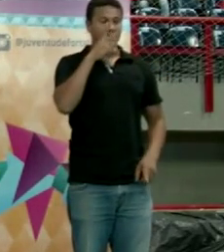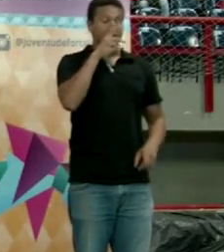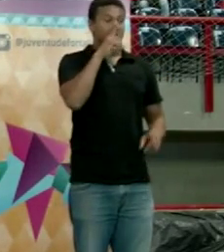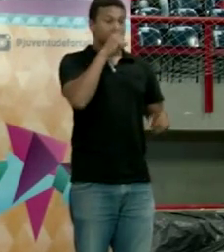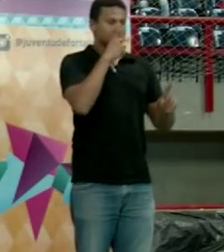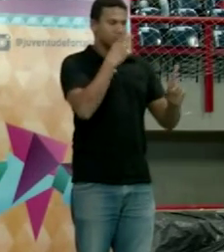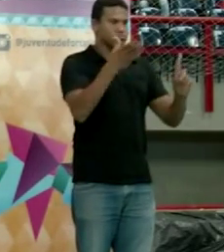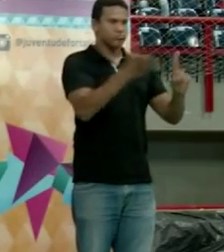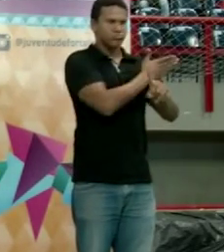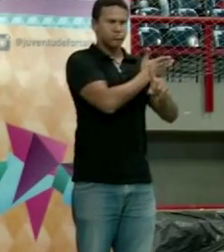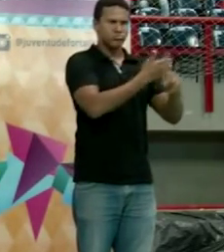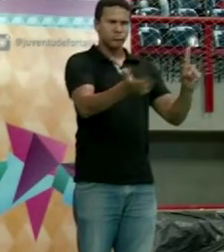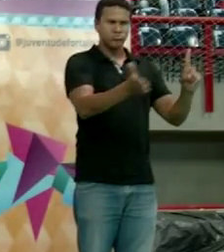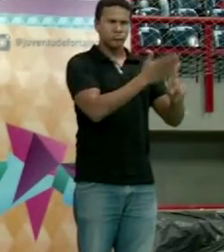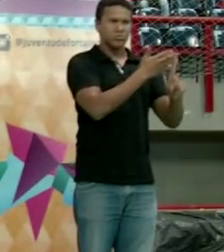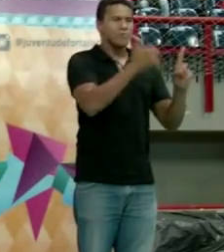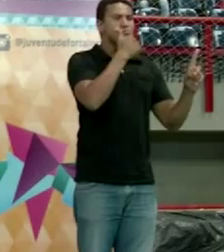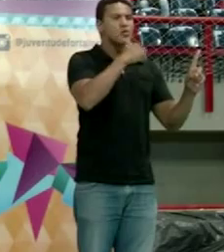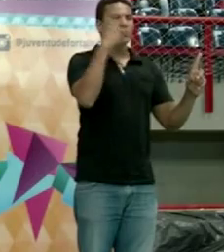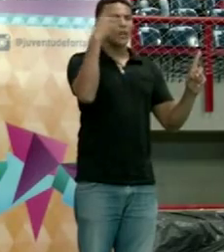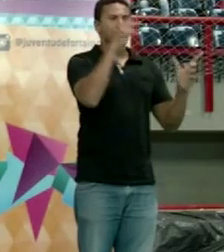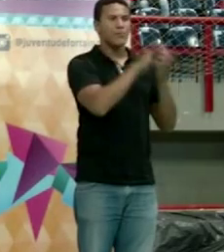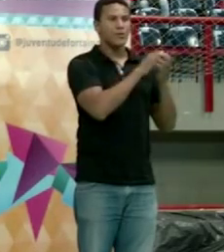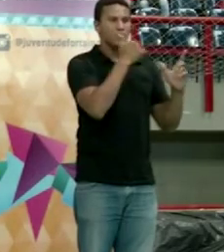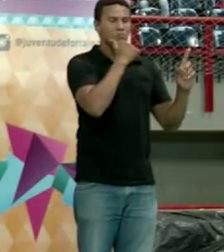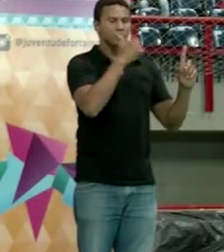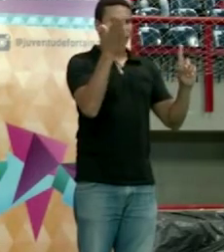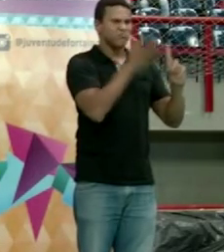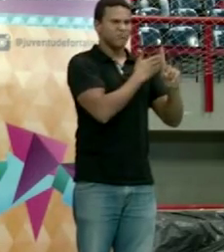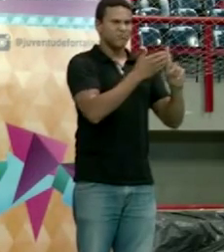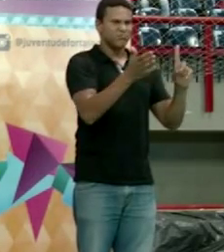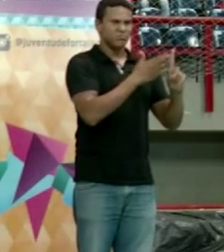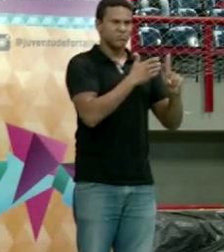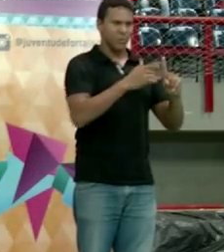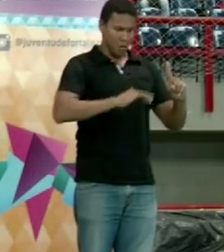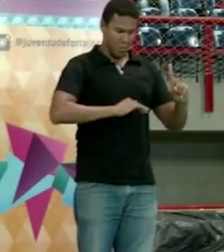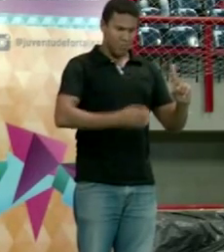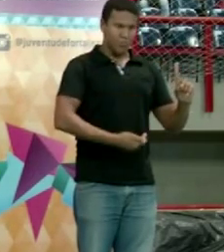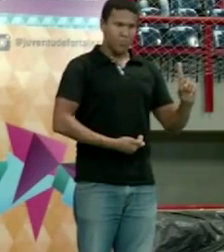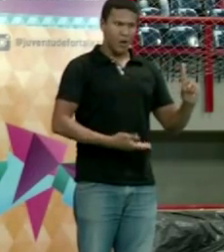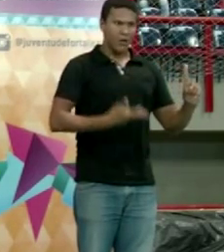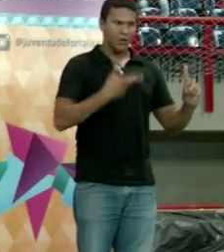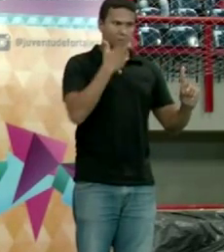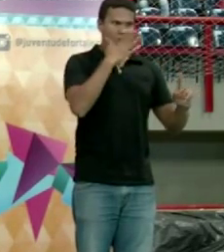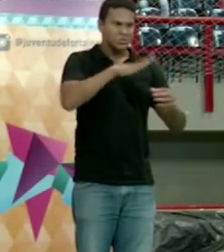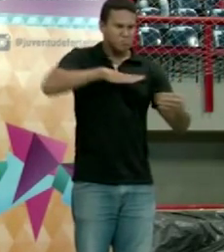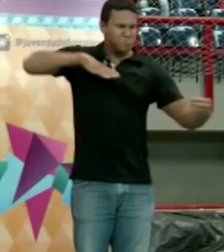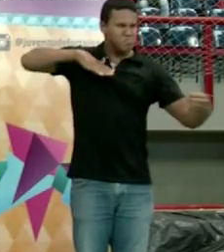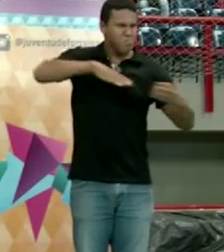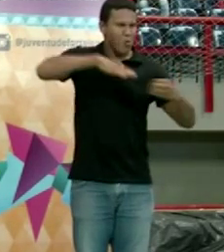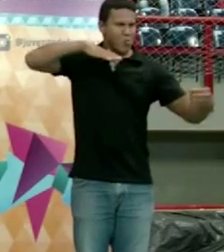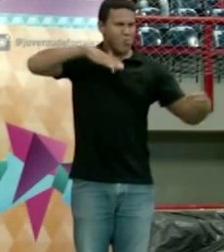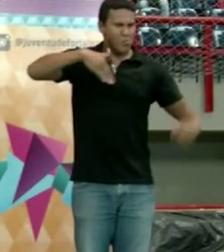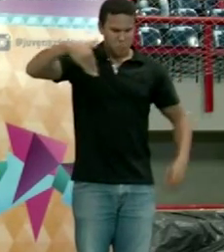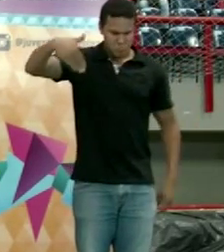até com o bico da bota, no ventre dela, ela grávida.